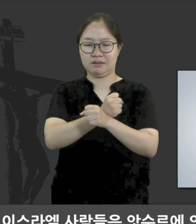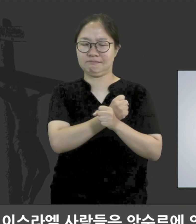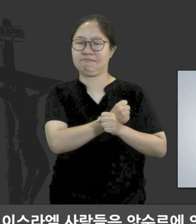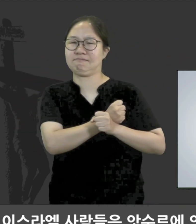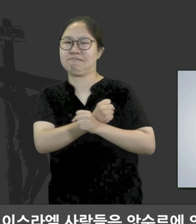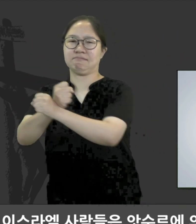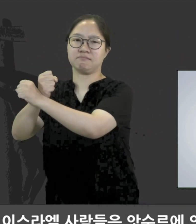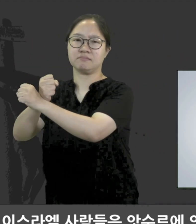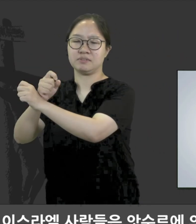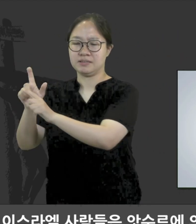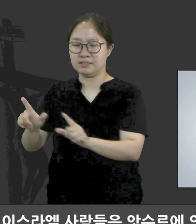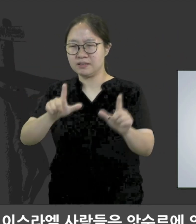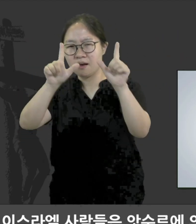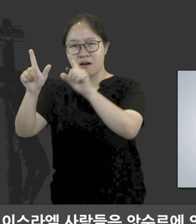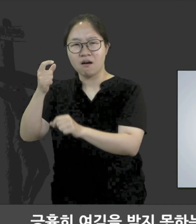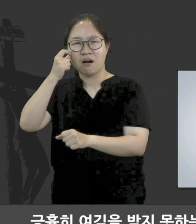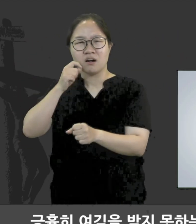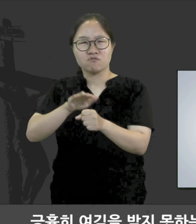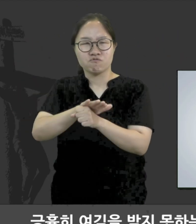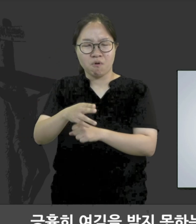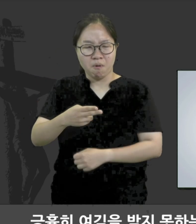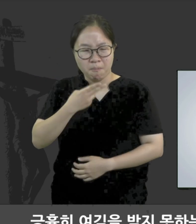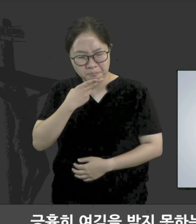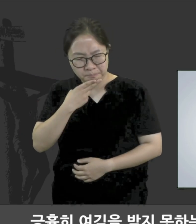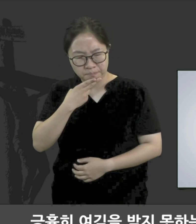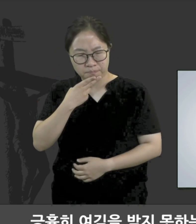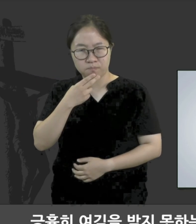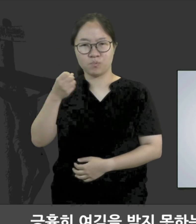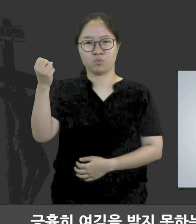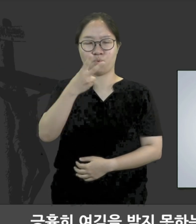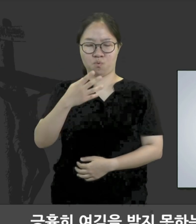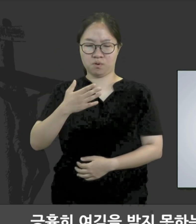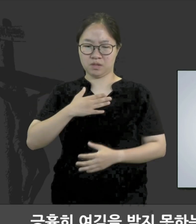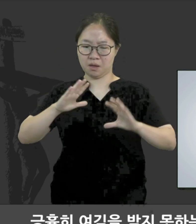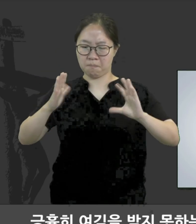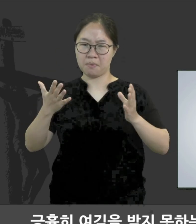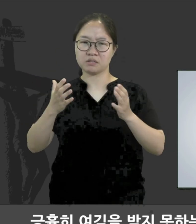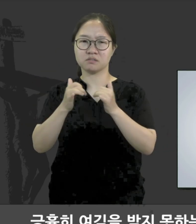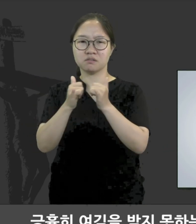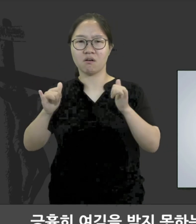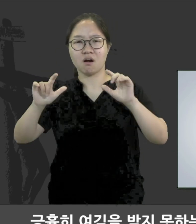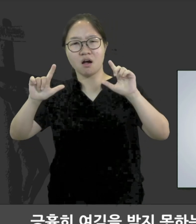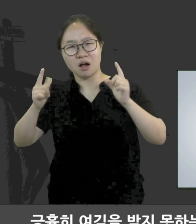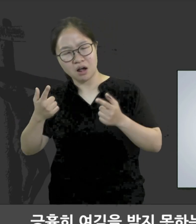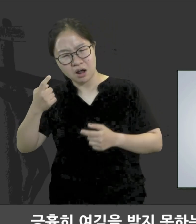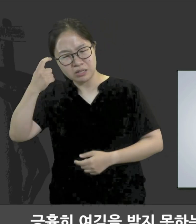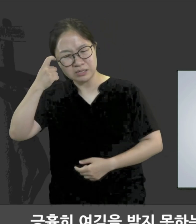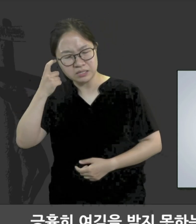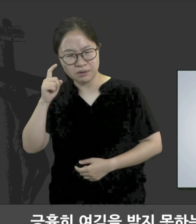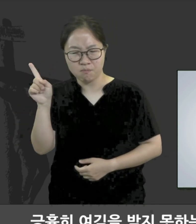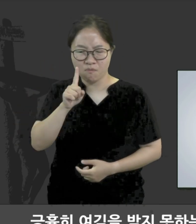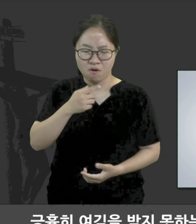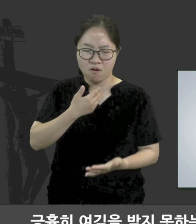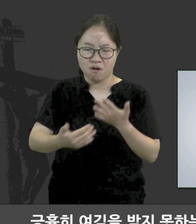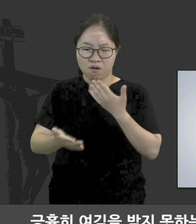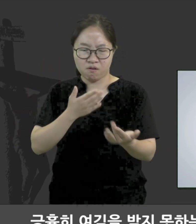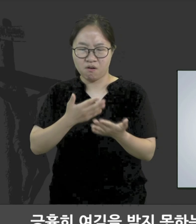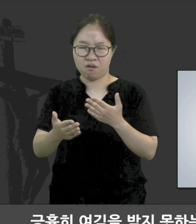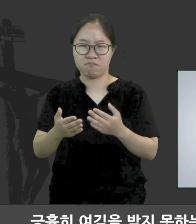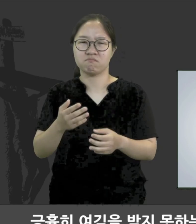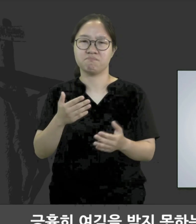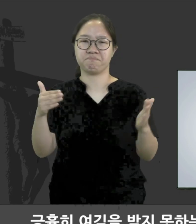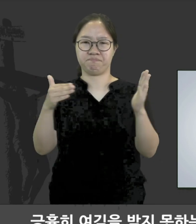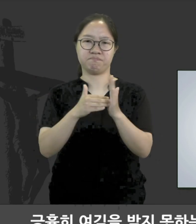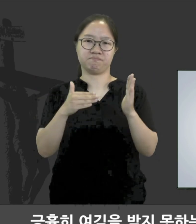포로로 끌려간 곳에 살면서 긍휼히 여김을 받지 못하는 것이 무엇인지, 그리고 내 백성이 아니라는